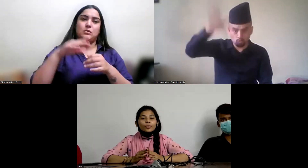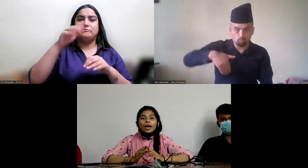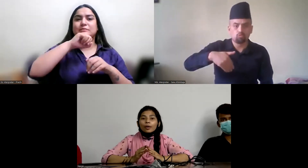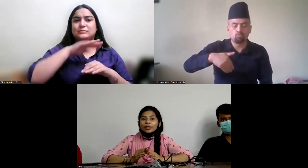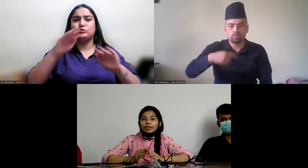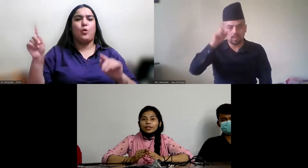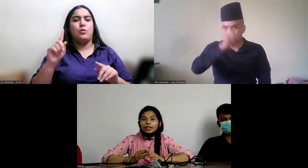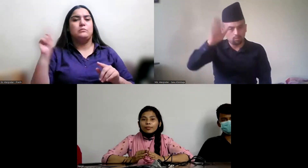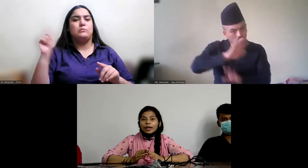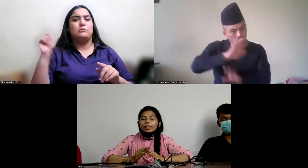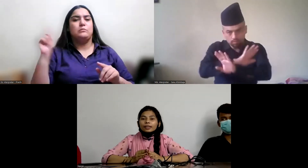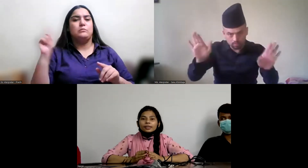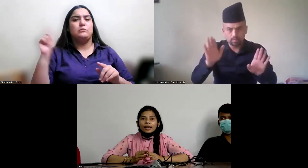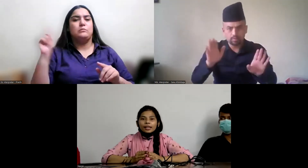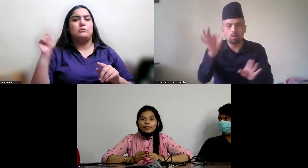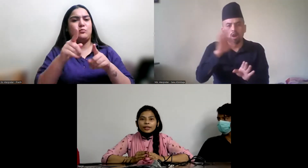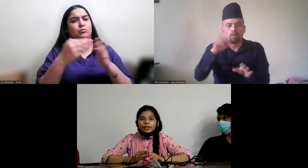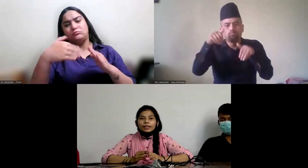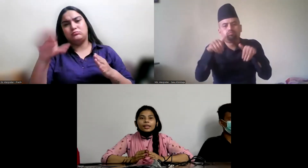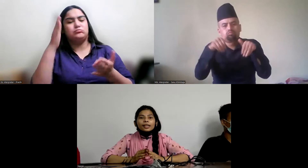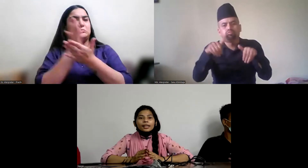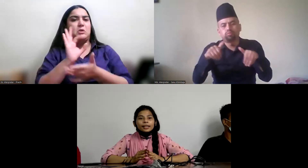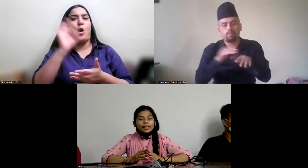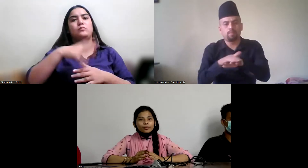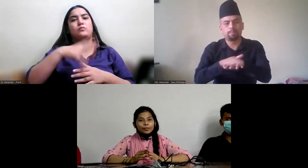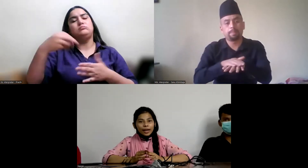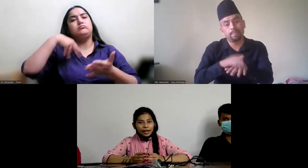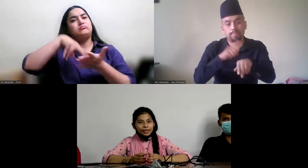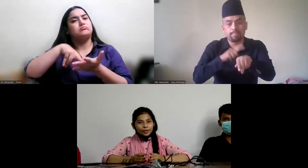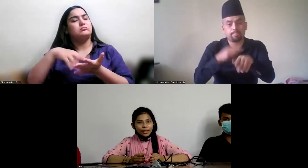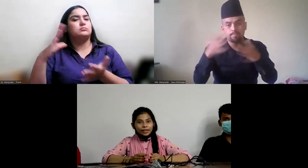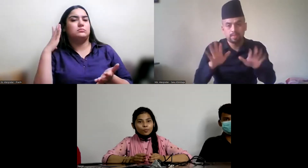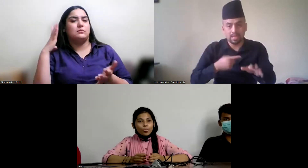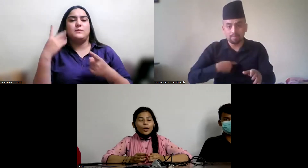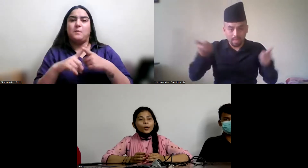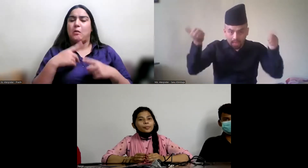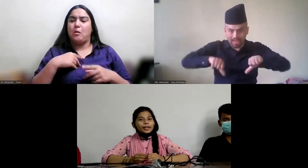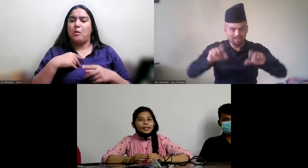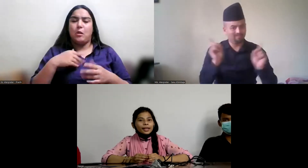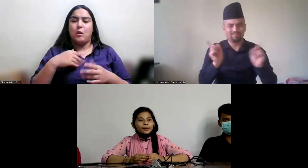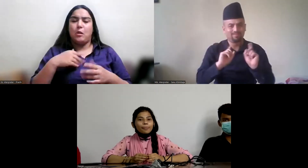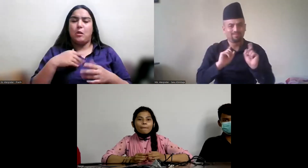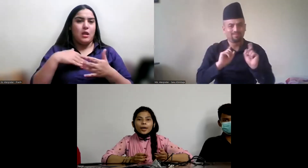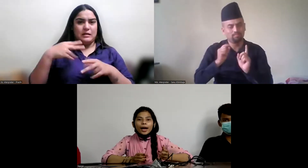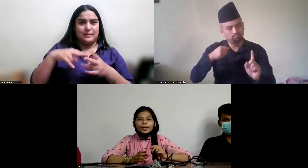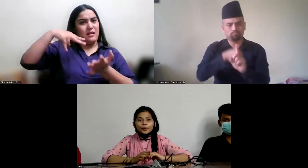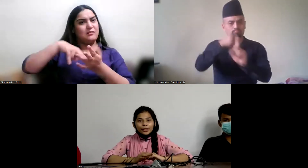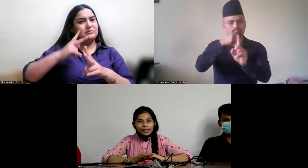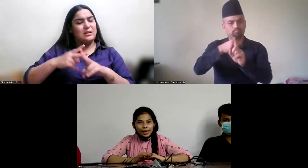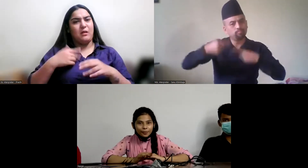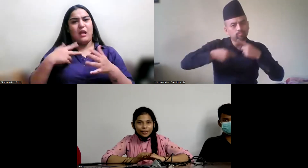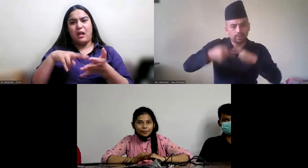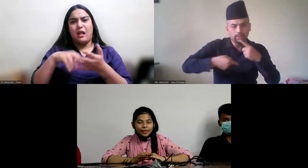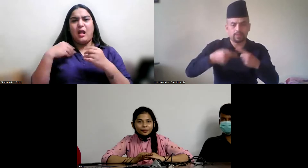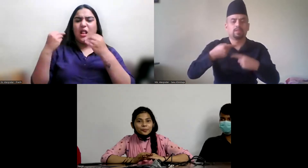वहीं अपने दफ्तर के बाहर इंतजार करवाते। लेकिन हमने भी हार नहीं मानी और हम डटे रहे। आखिर में उन्हें